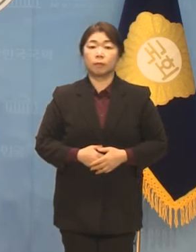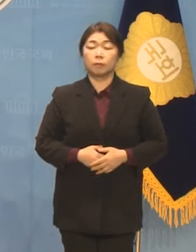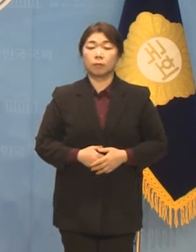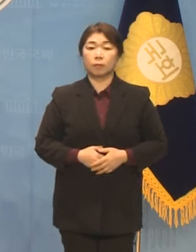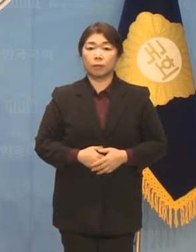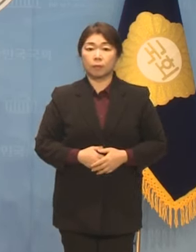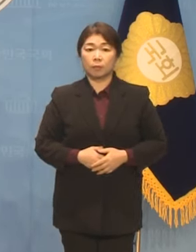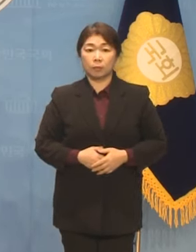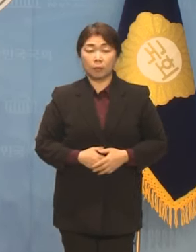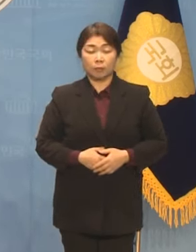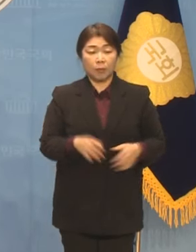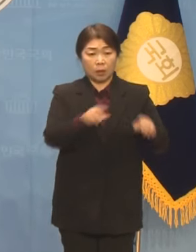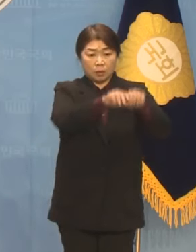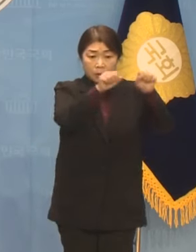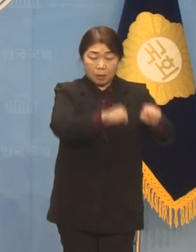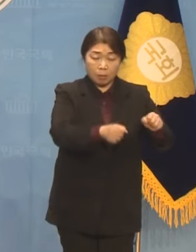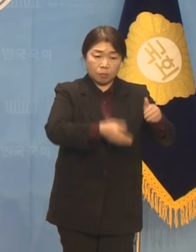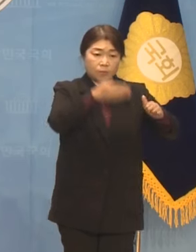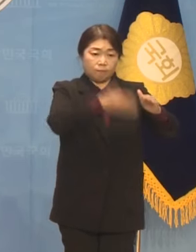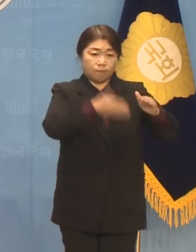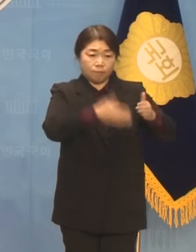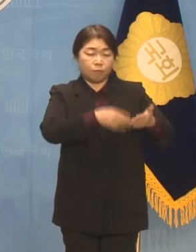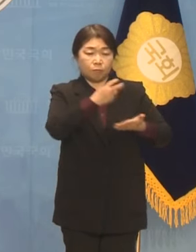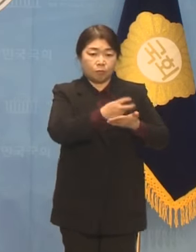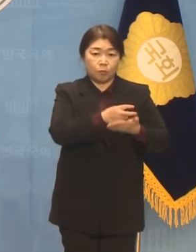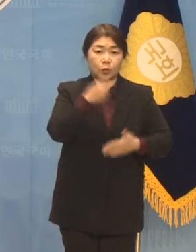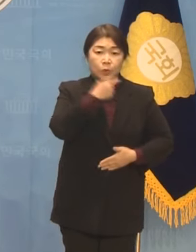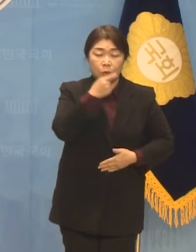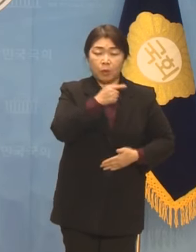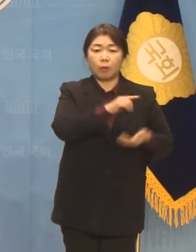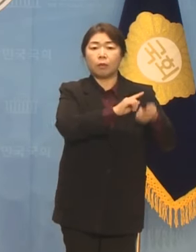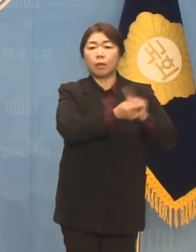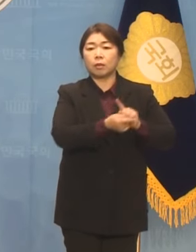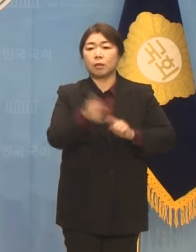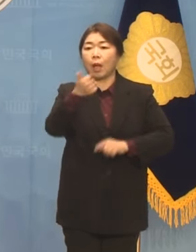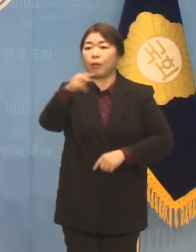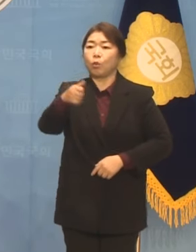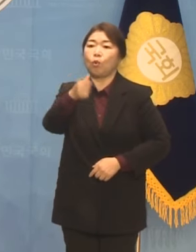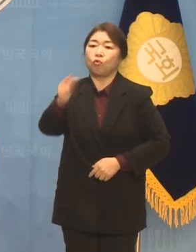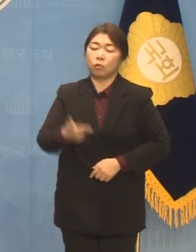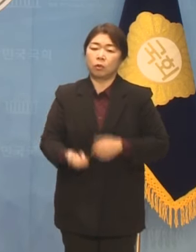시스템 공천 대신 한동훈 공천 시사하는 국민의힘.